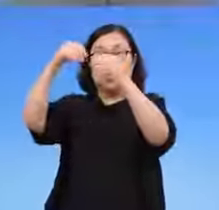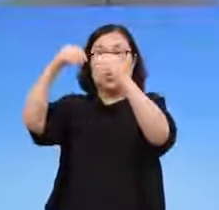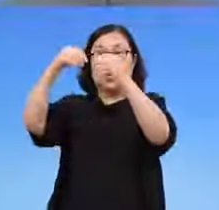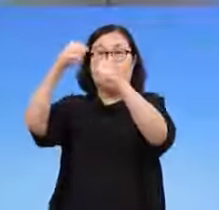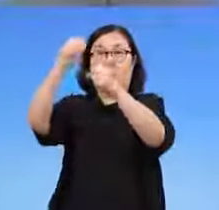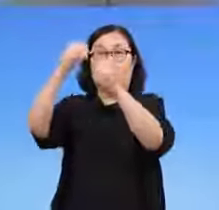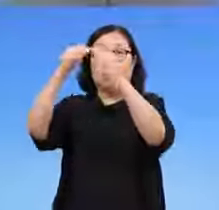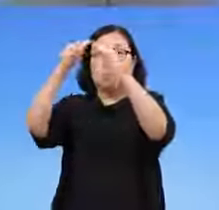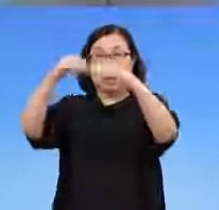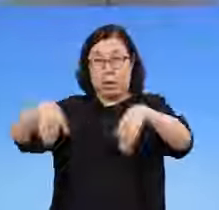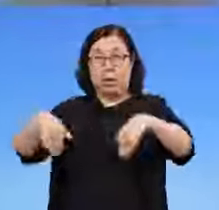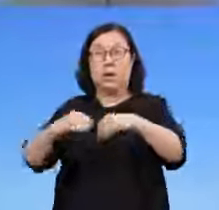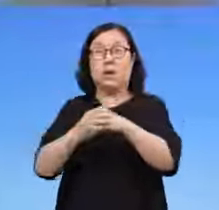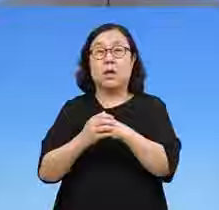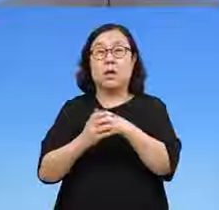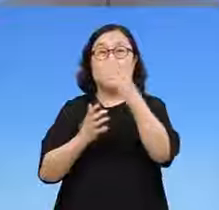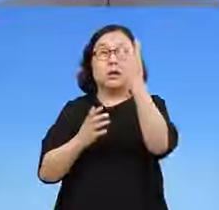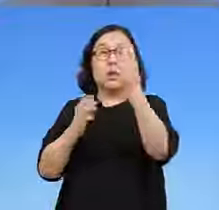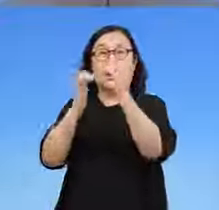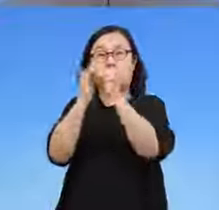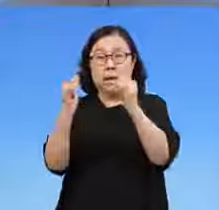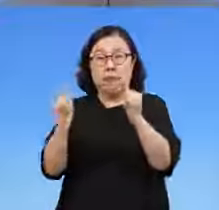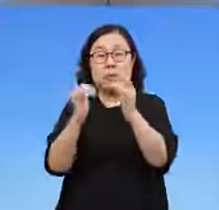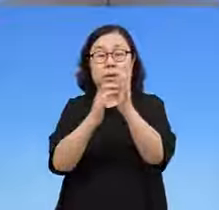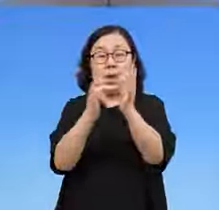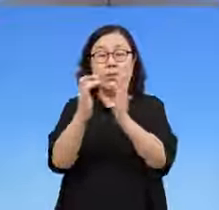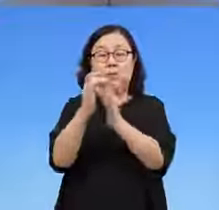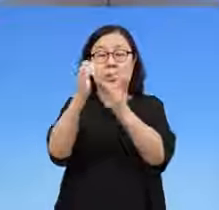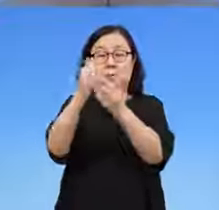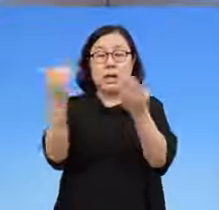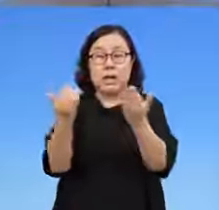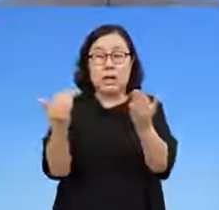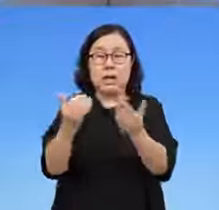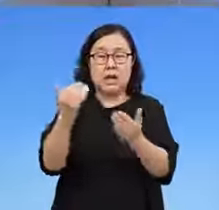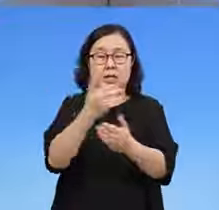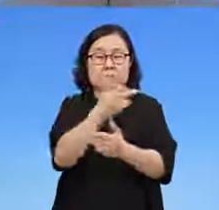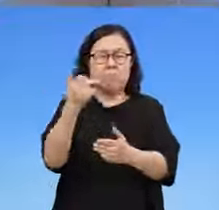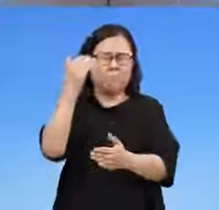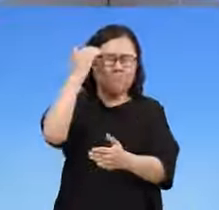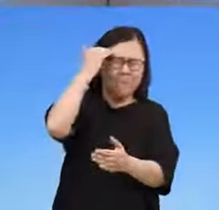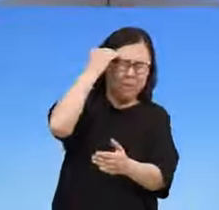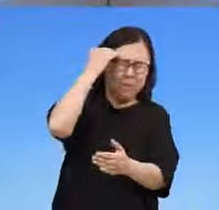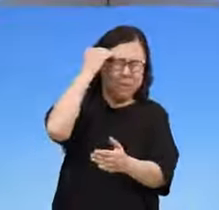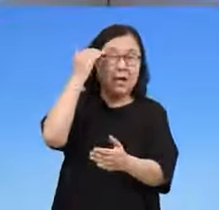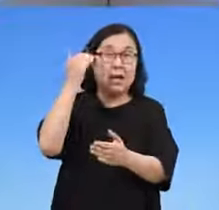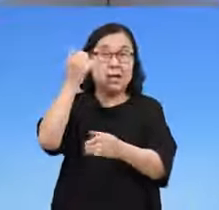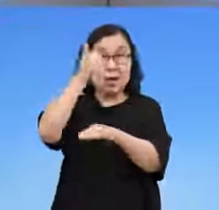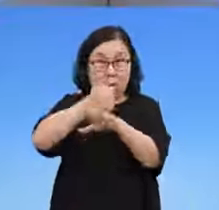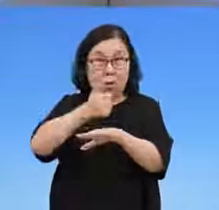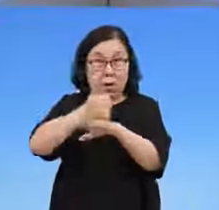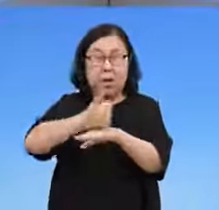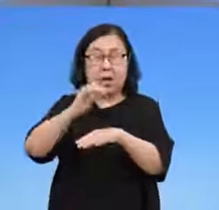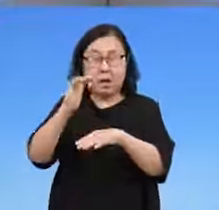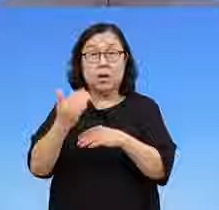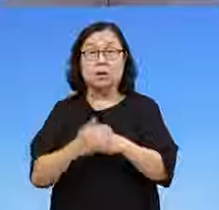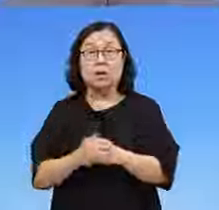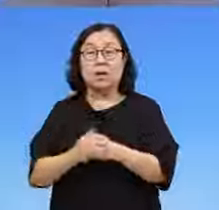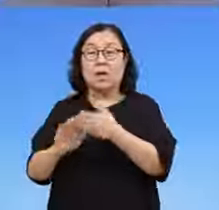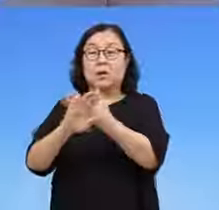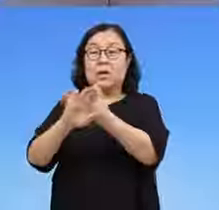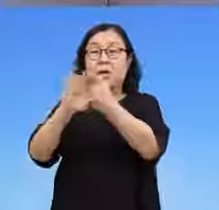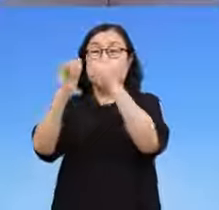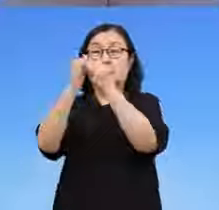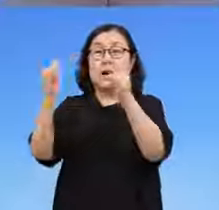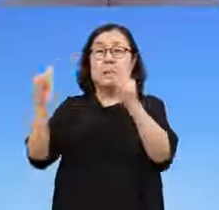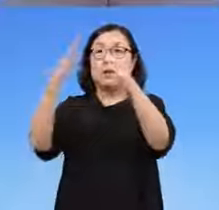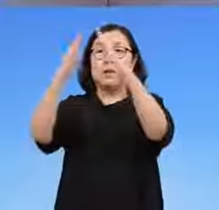환자 못지않게 예수님 사역을 크게 방해한 그런 짓을 한 결과를 가져다 준 거 아닙니까? 그리고 또 그